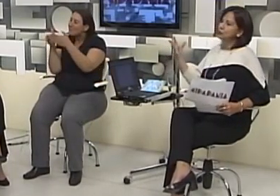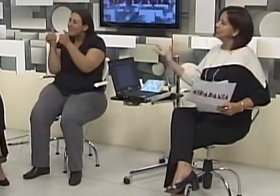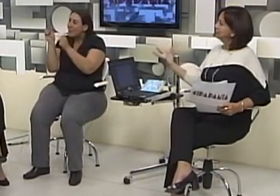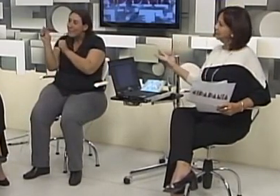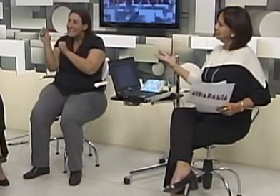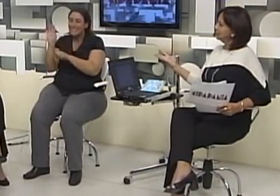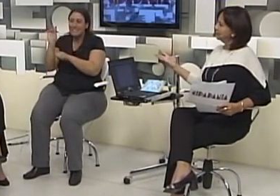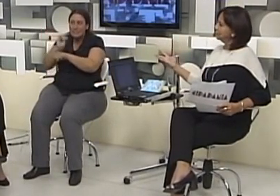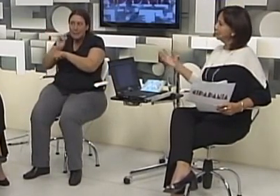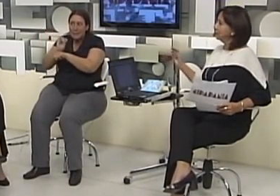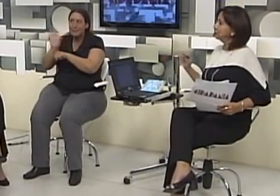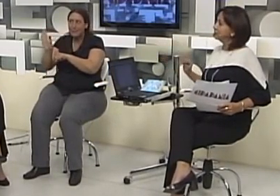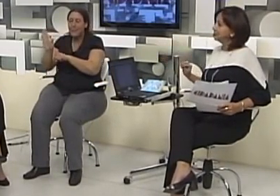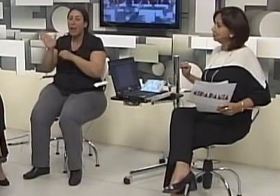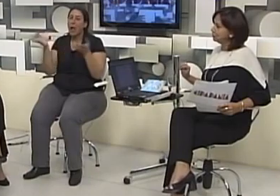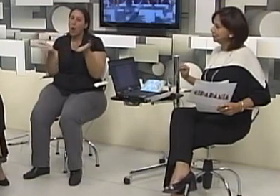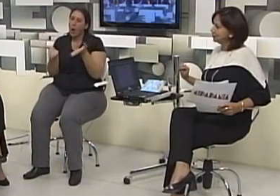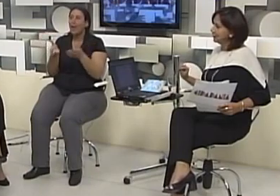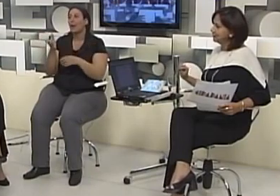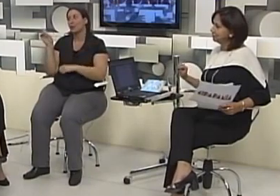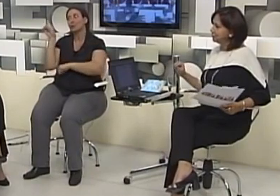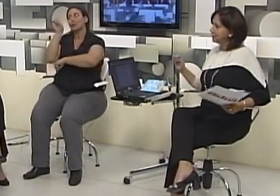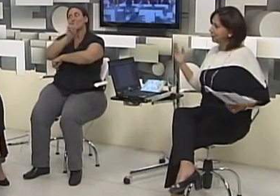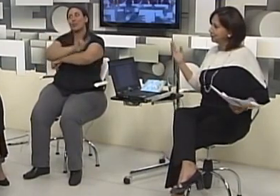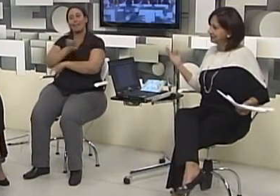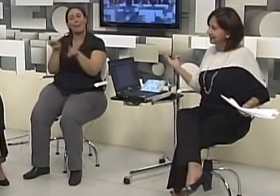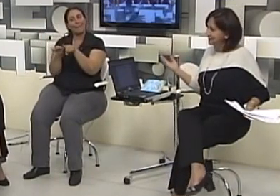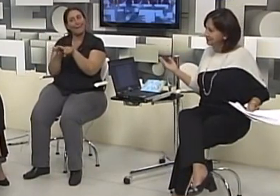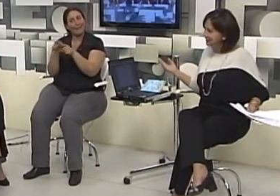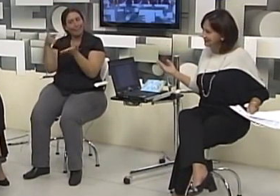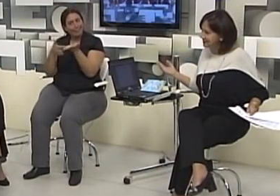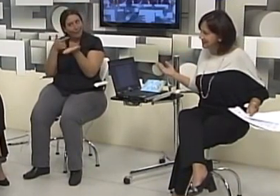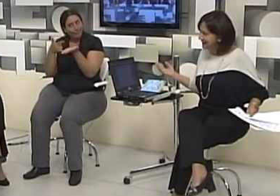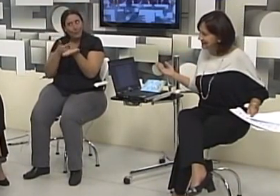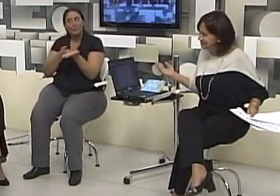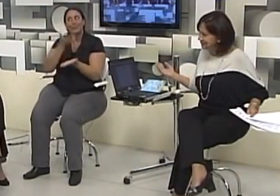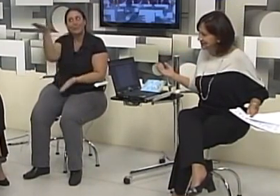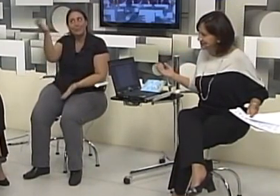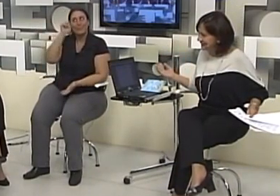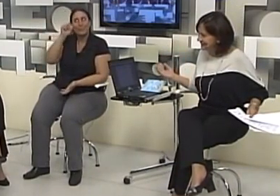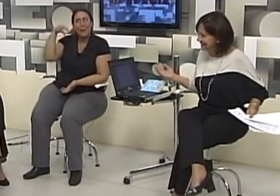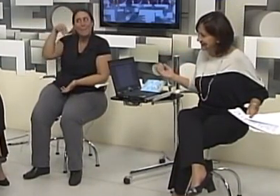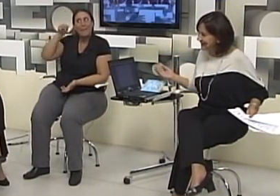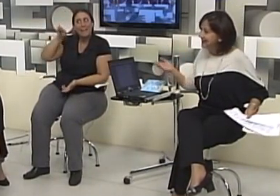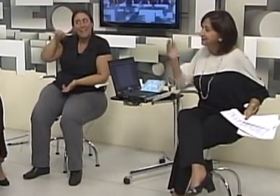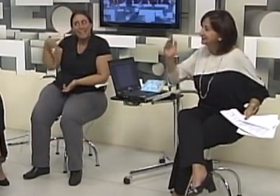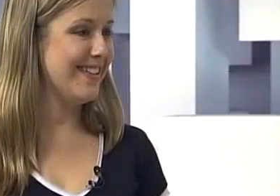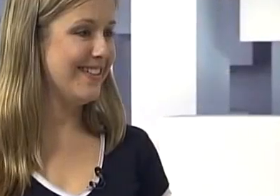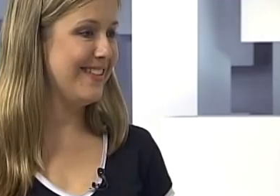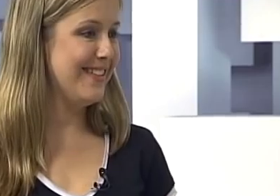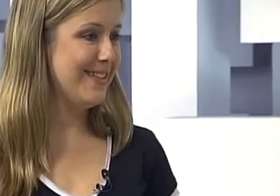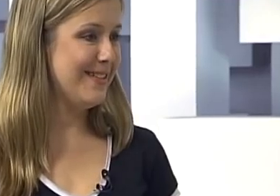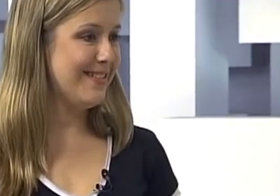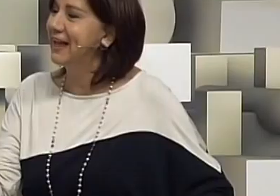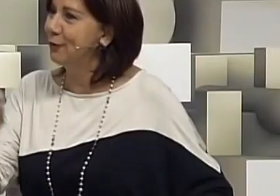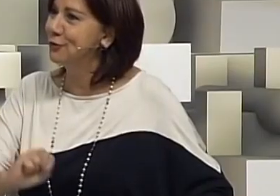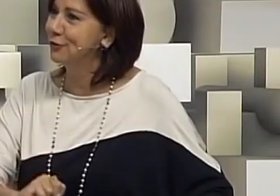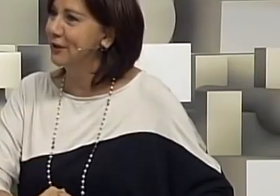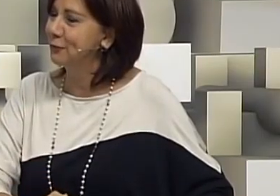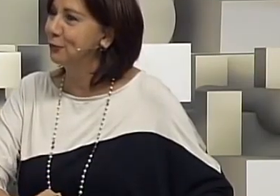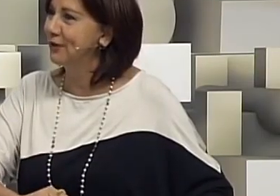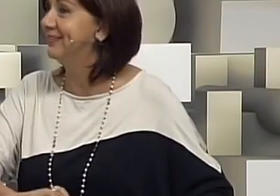vai continuar falando sobre esse assunto, mas hoje também é o dia do livro e eu sei que a Mariana Baioli, boa noite, Mariana. Muito boa noite, Helena. Tu vais